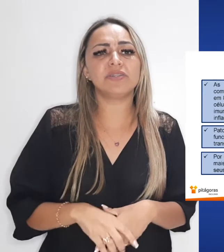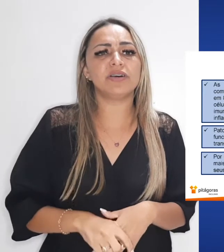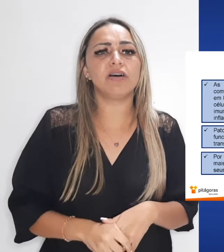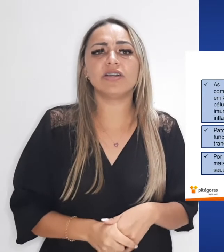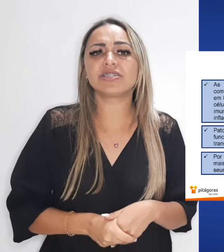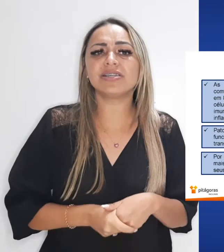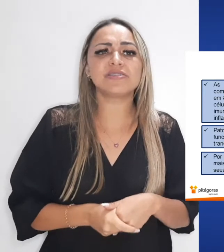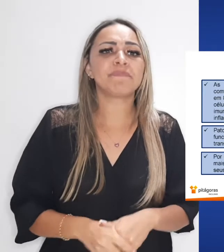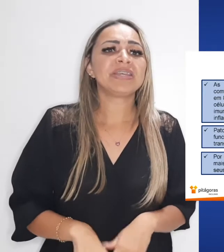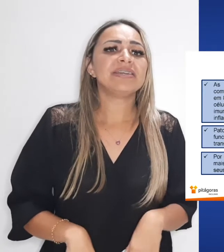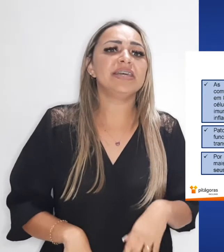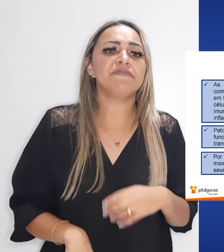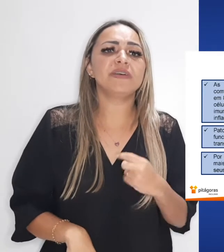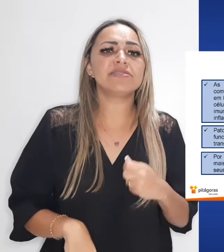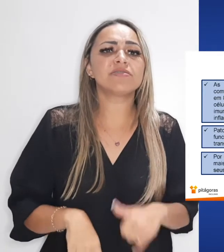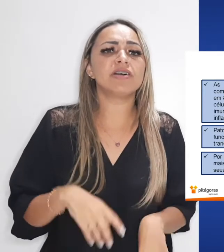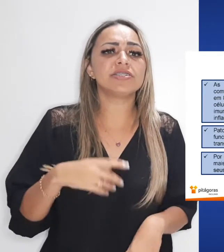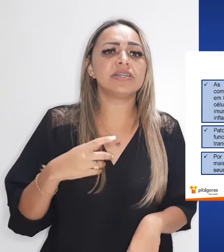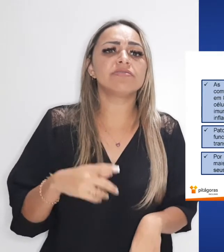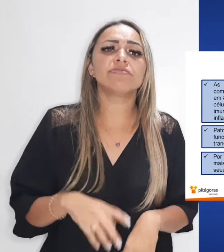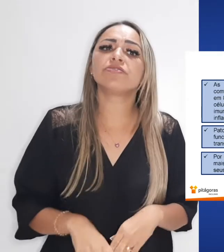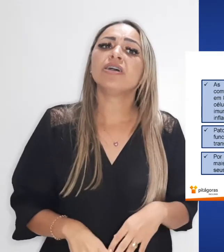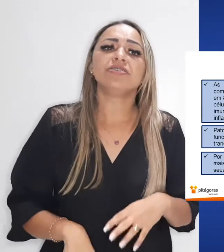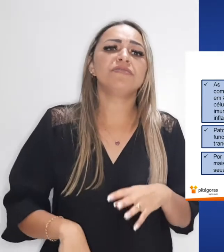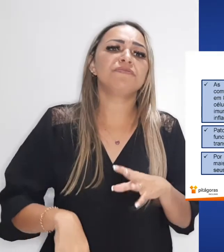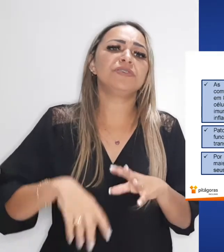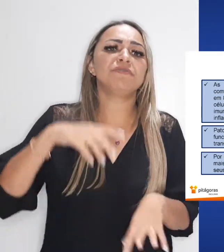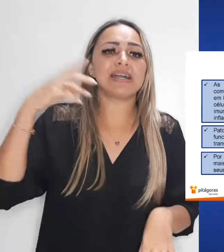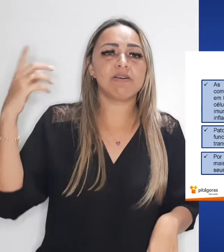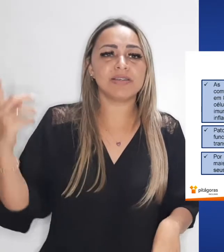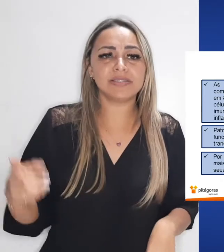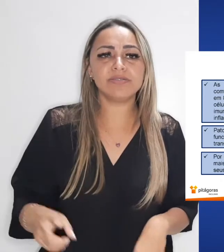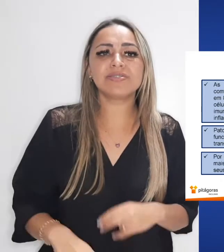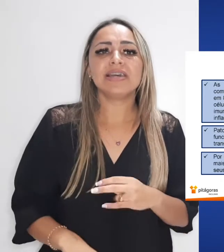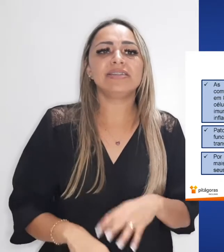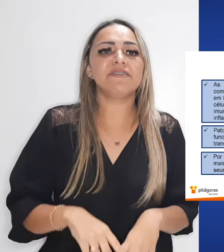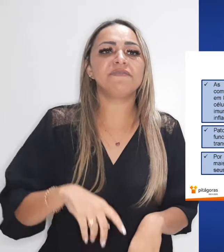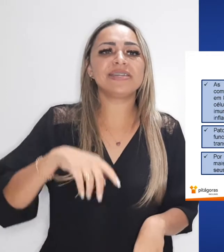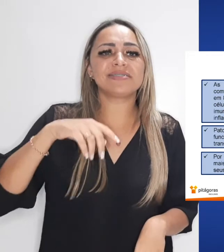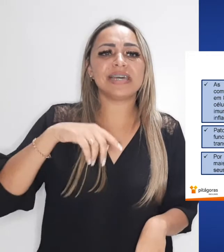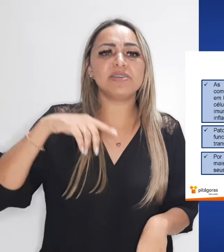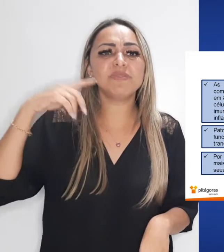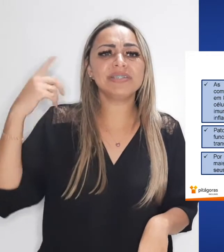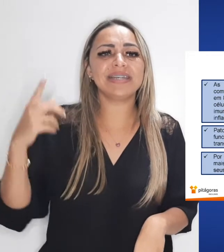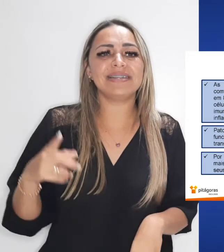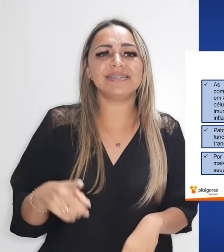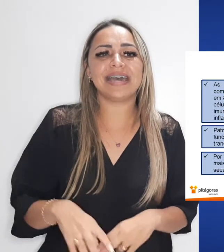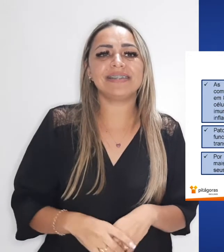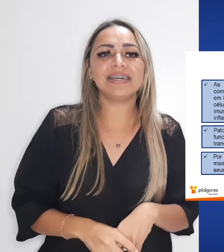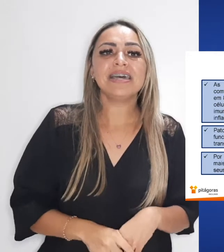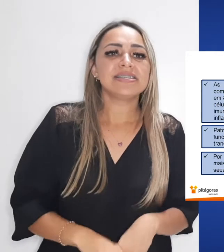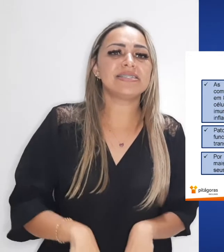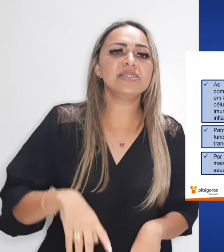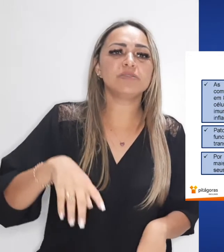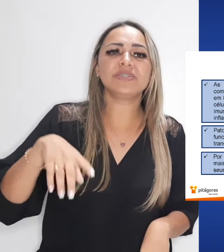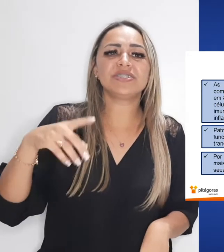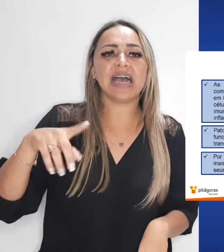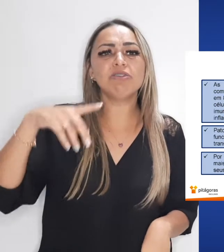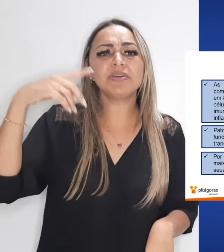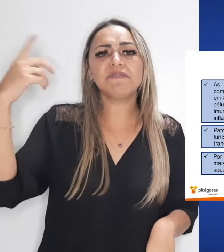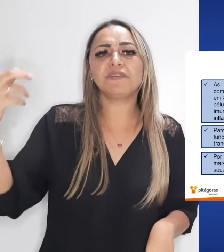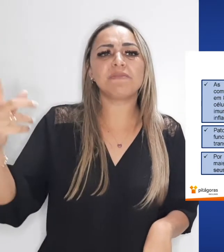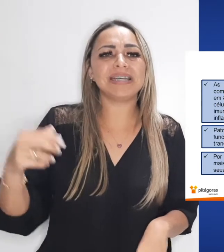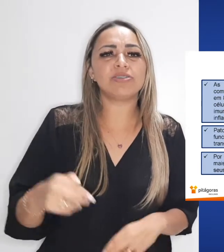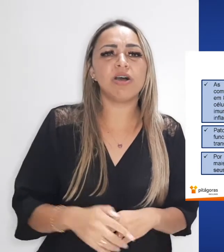desregulação imunológicas, defeitos congênitos de fagócitos, defeitos da imunidade inata, síndromes